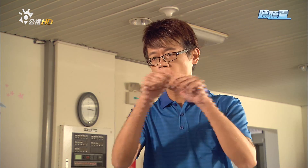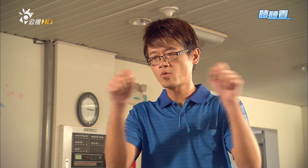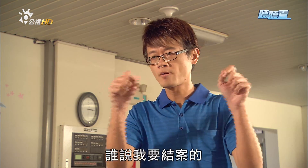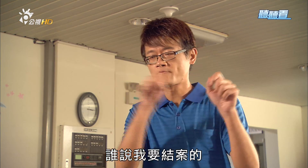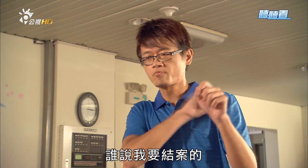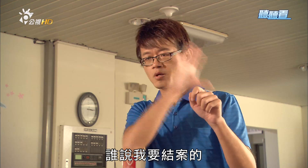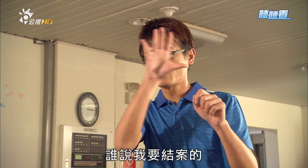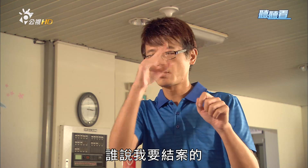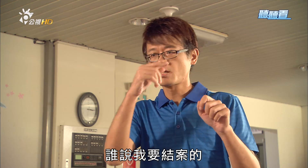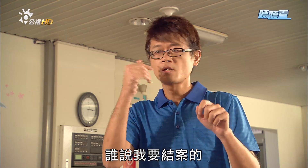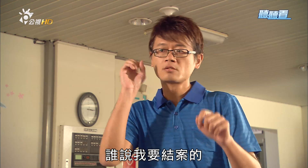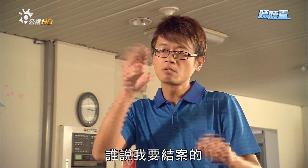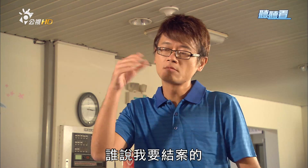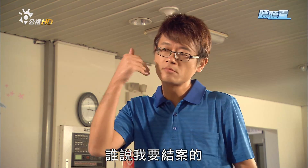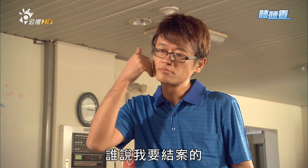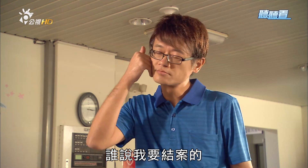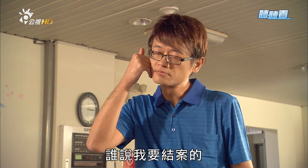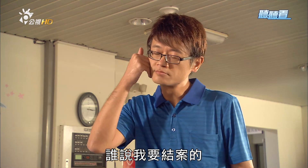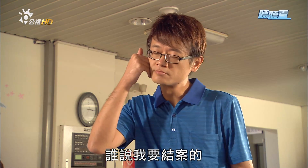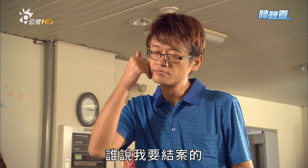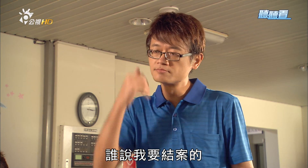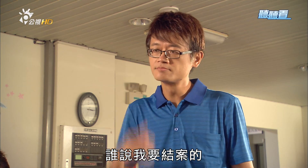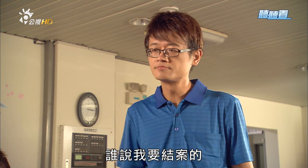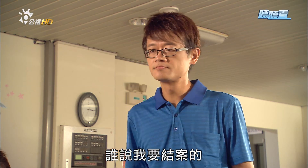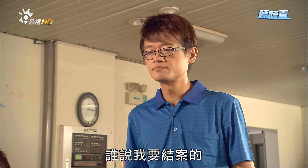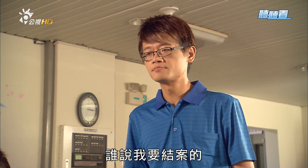妈妈妈妈妈妈妈